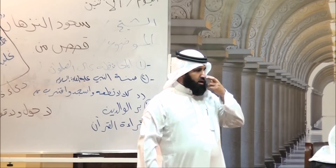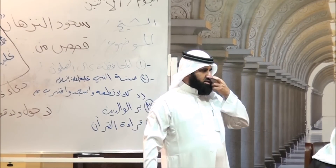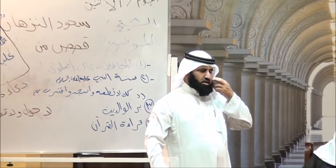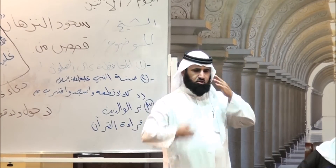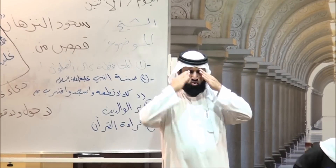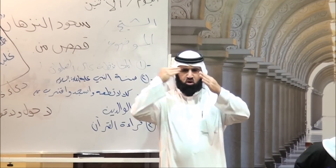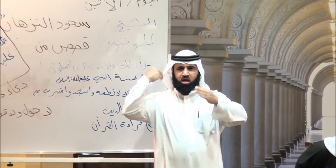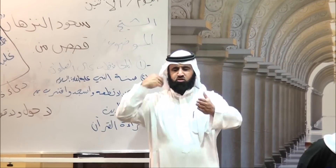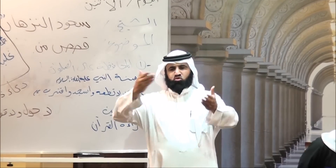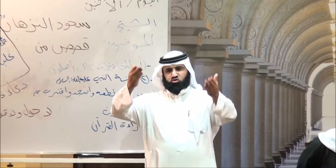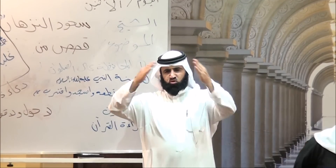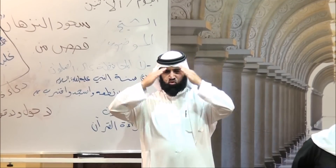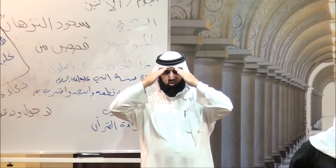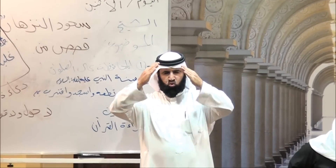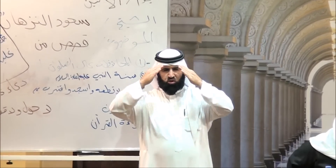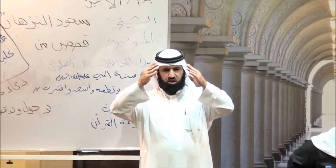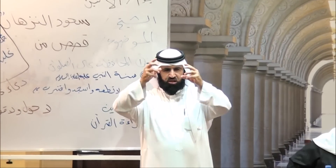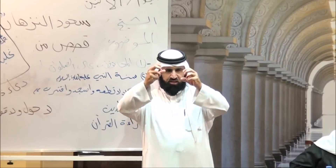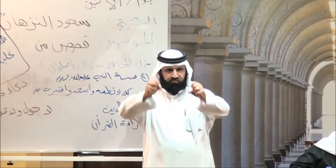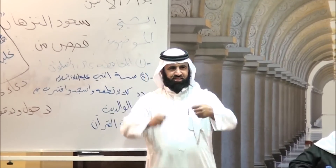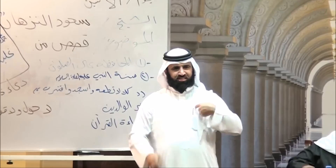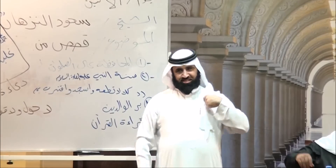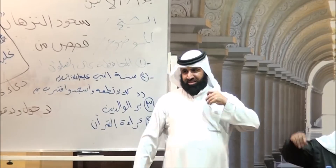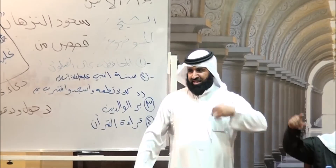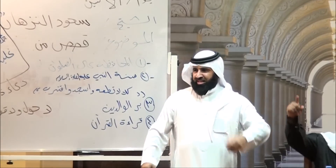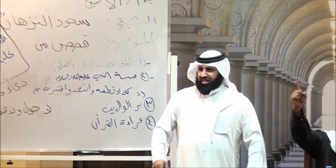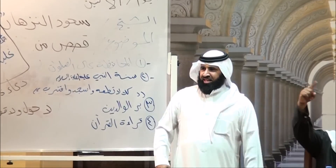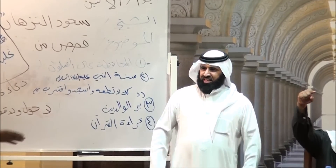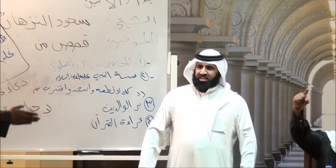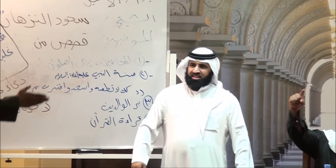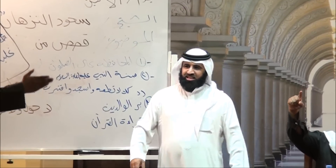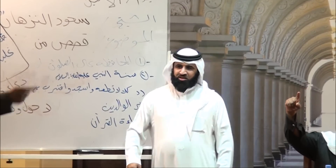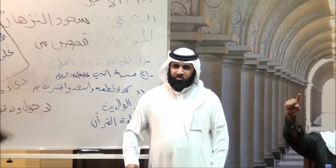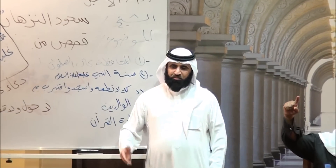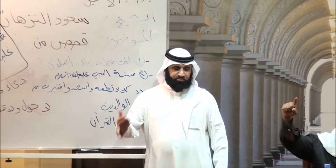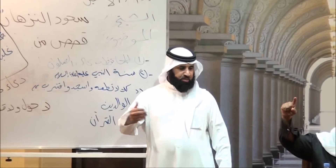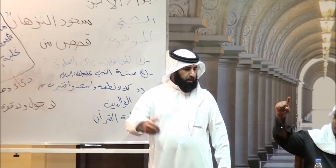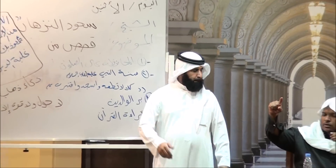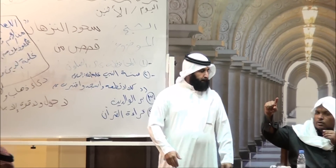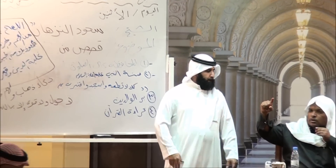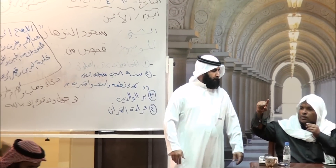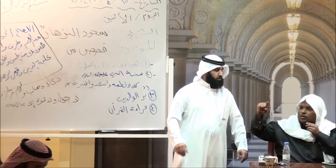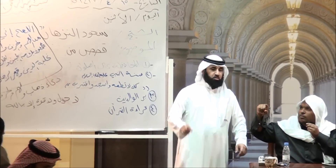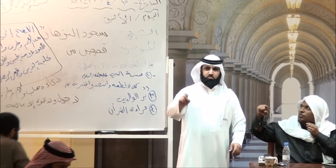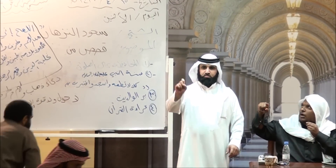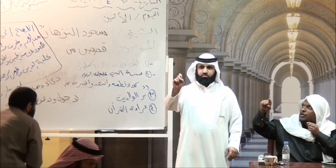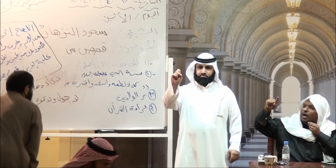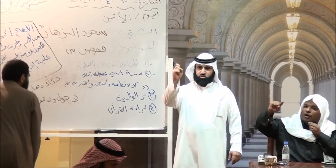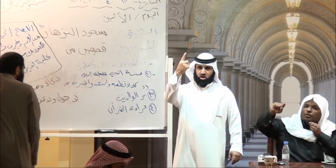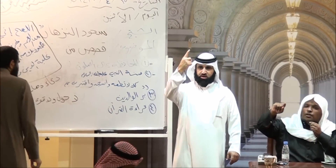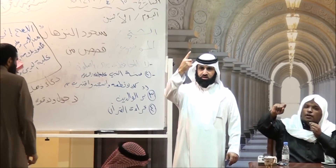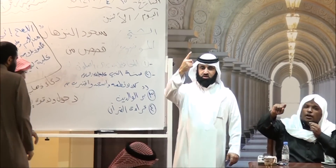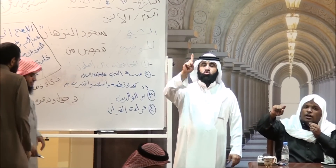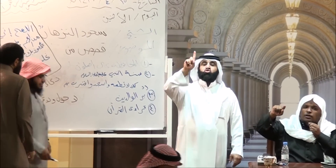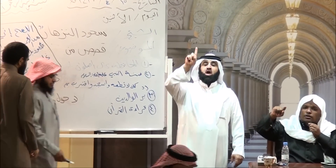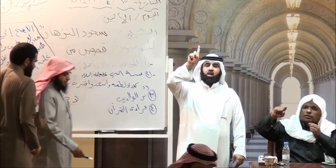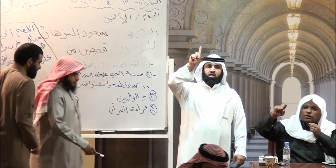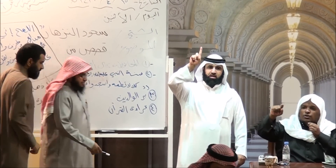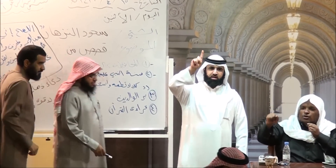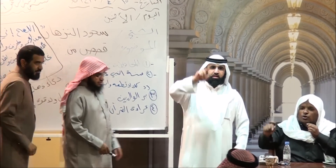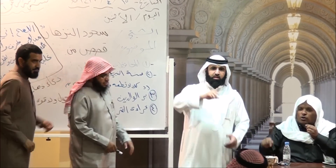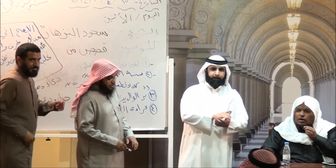جزاكم الله خير، أشكر لكم، سلام عليكم. بعد شهر إن شاء الله، بعد شهر بإذن